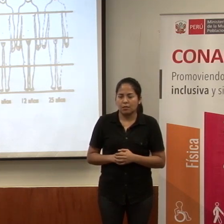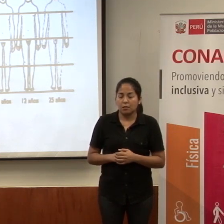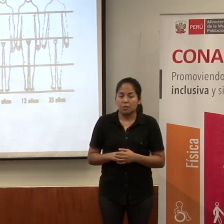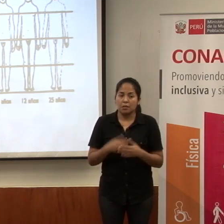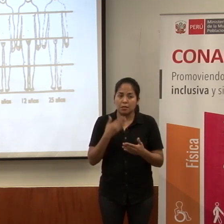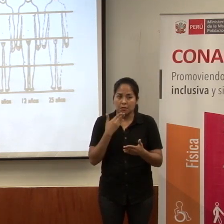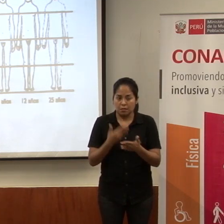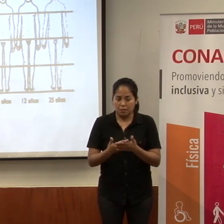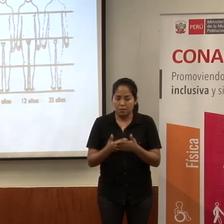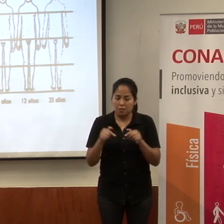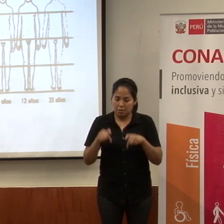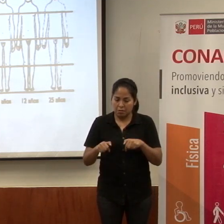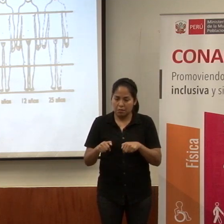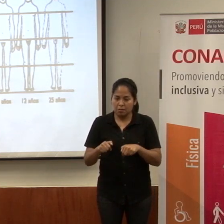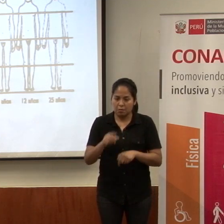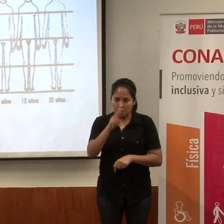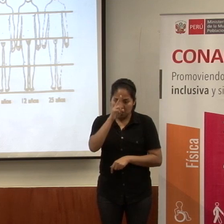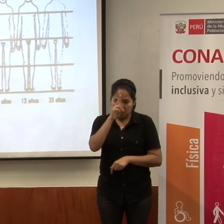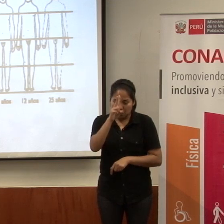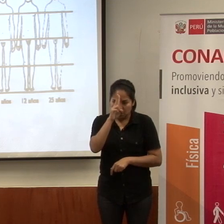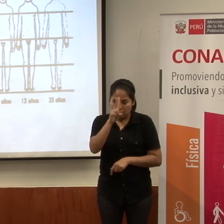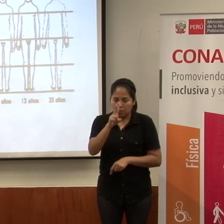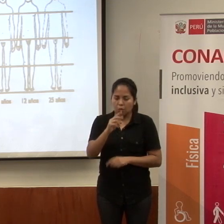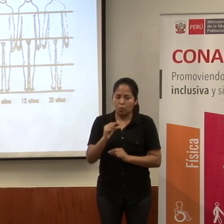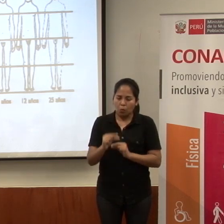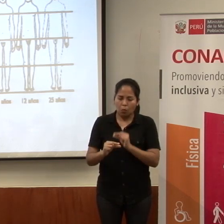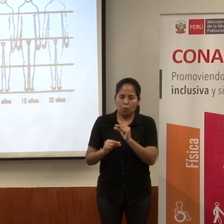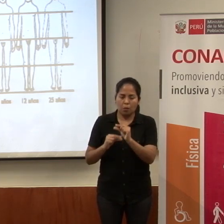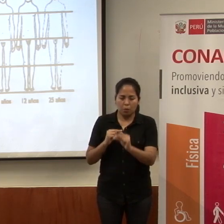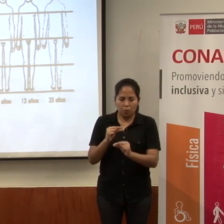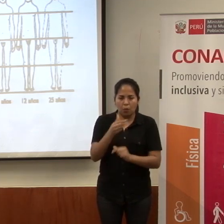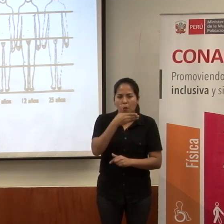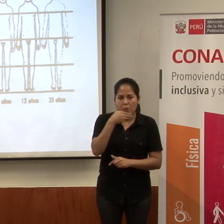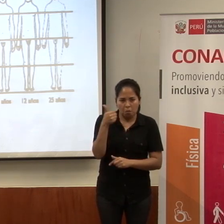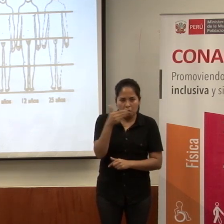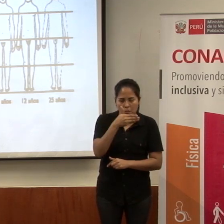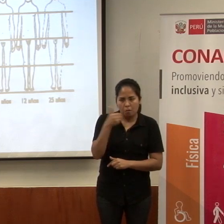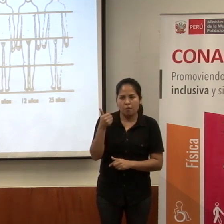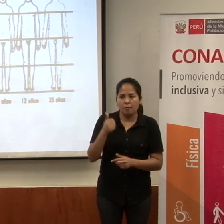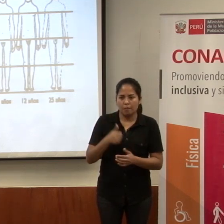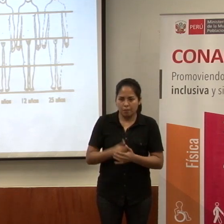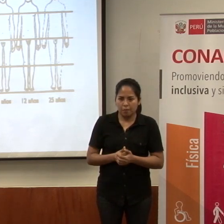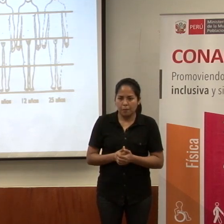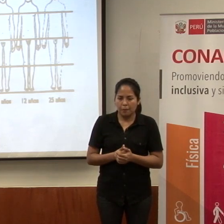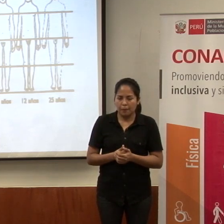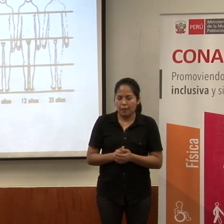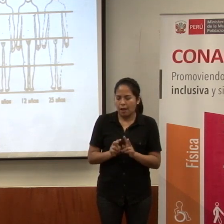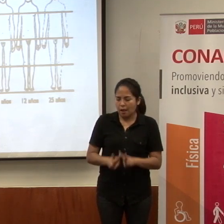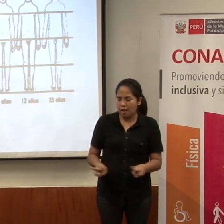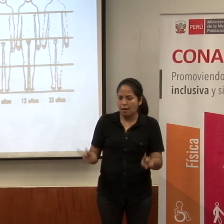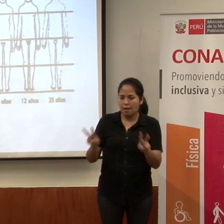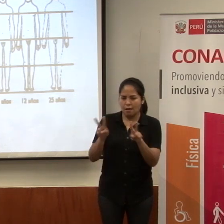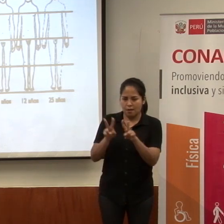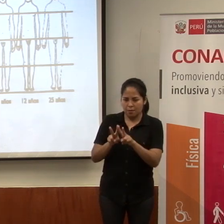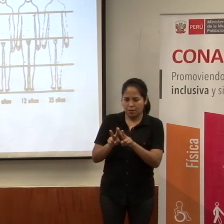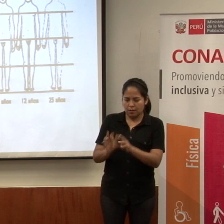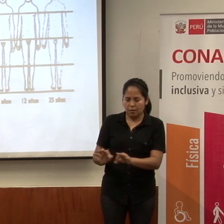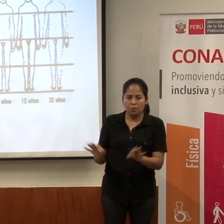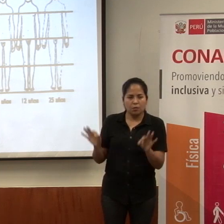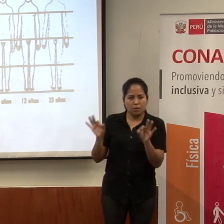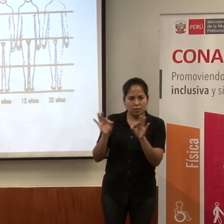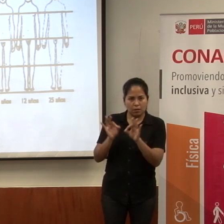nuestro país y en el mundo ha ido, ¿no es cierto?, progresando, la valoración de la importancia.